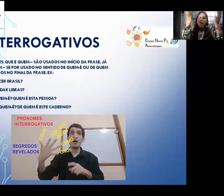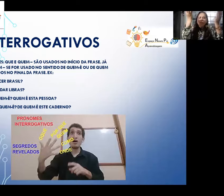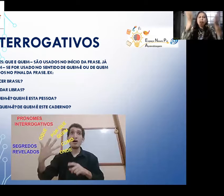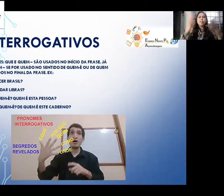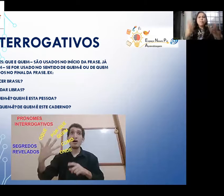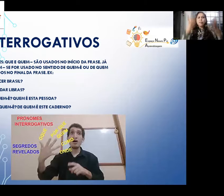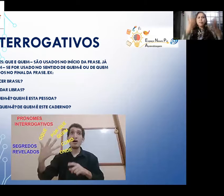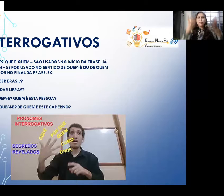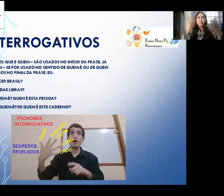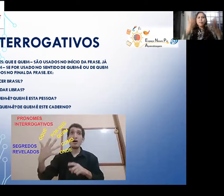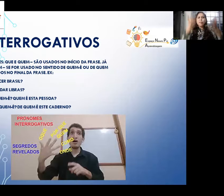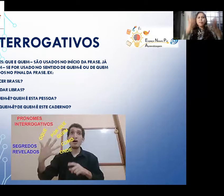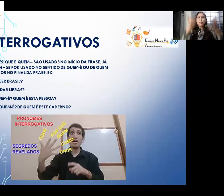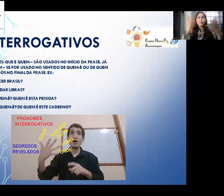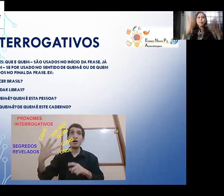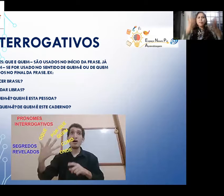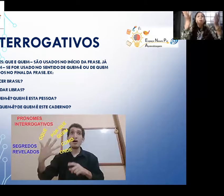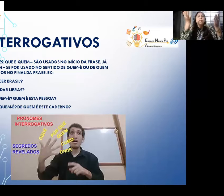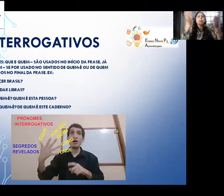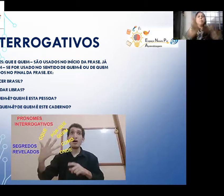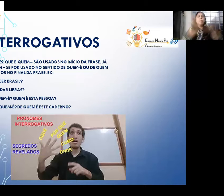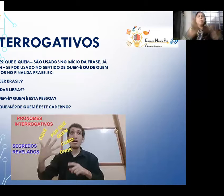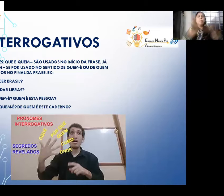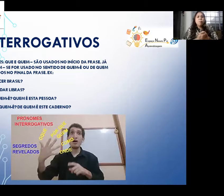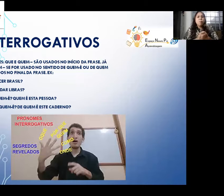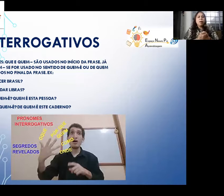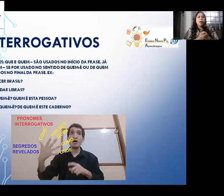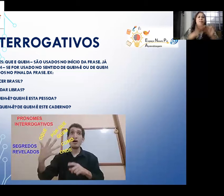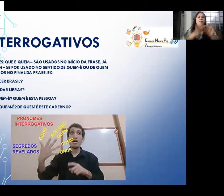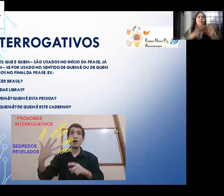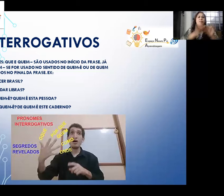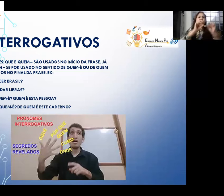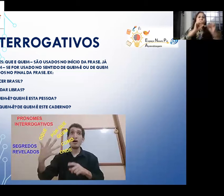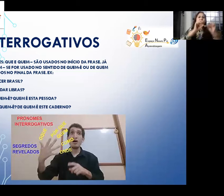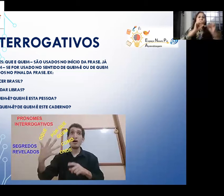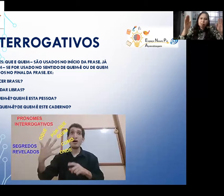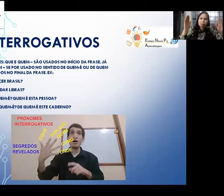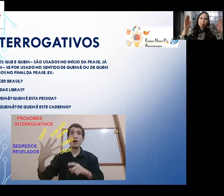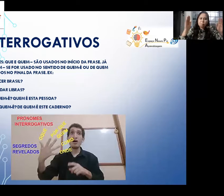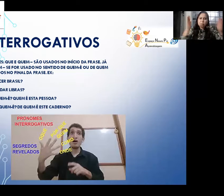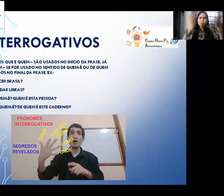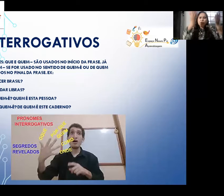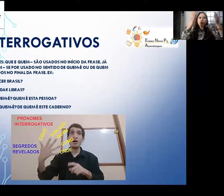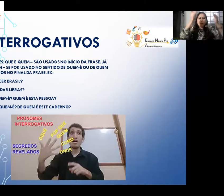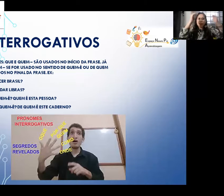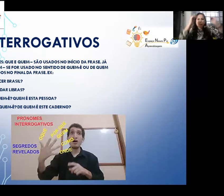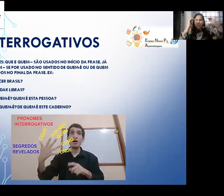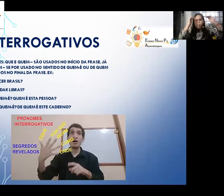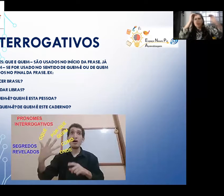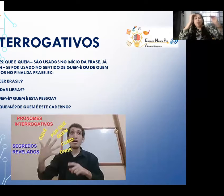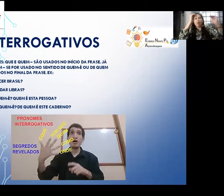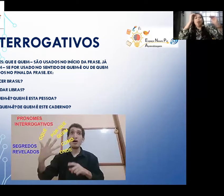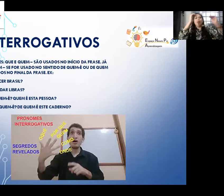elevado, né? Que foi levou a outra categoria. Então, a frase era que a pessoa foi elevada a